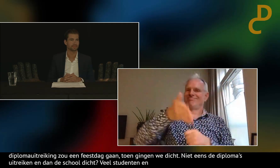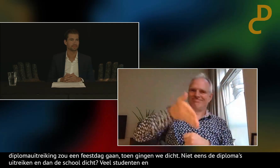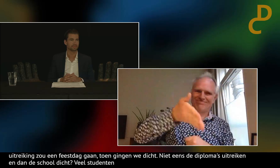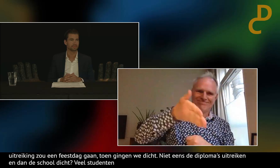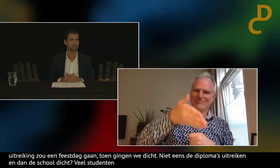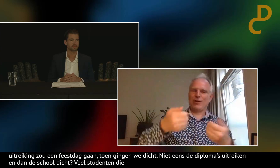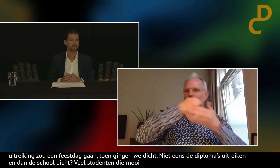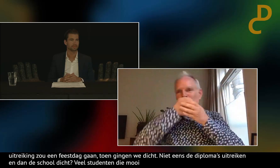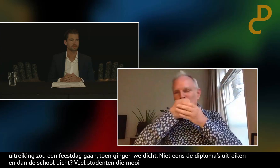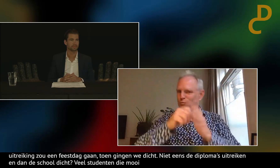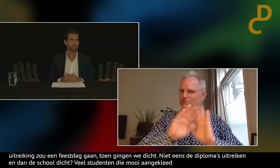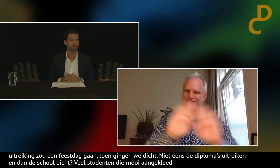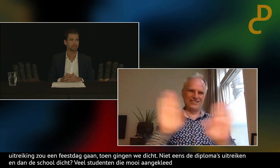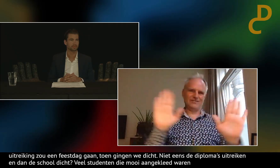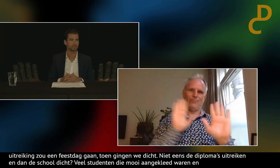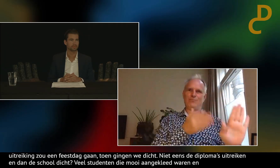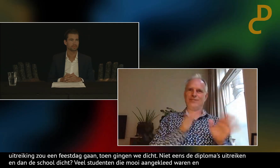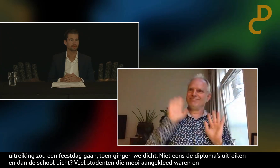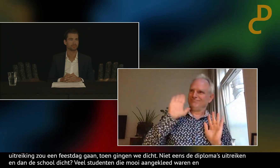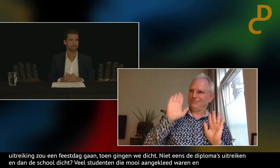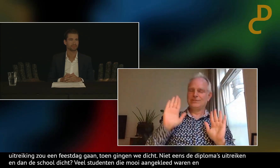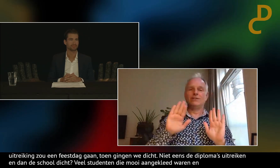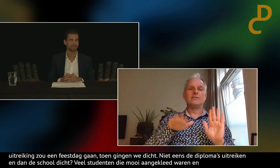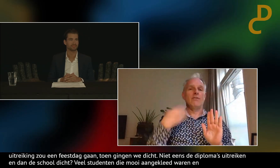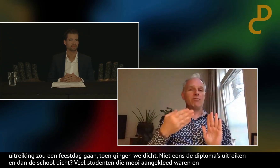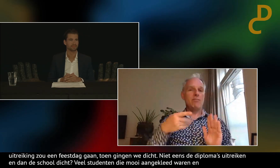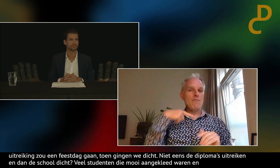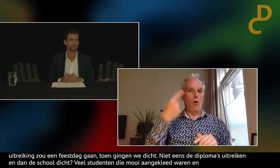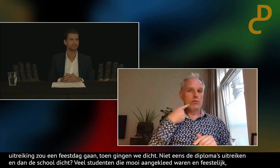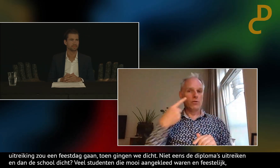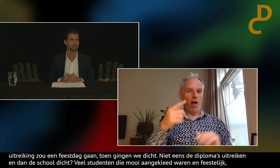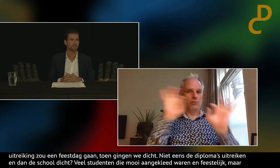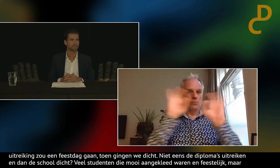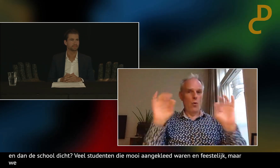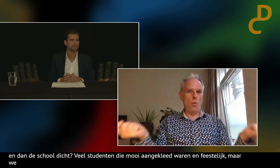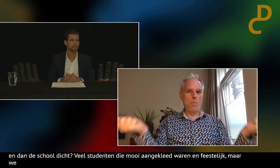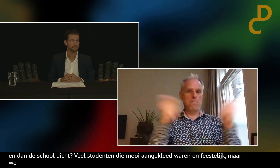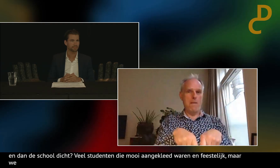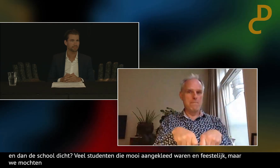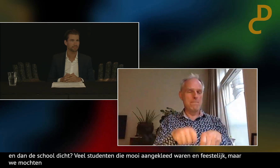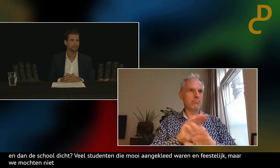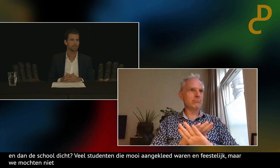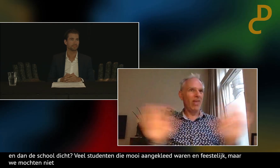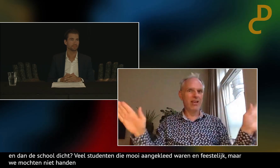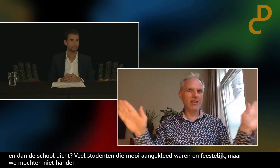echt mooi feestelijk. Maar we mochten niet handen schudden of knuffelen. En de volgende dag ging de school dicht